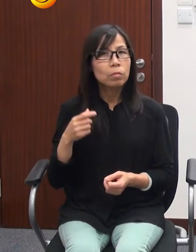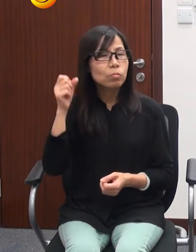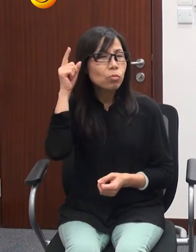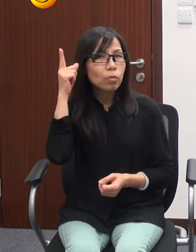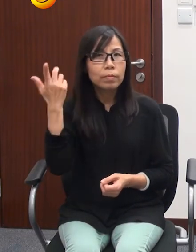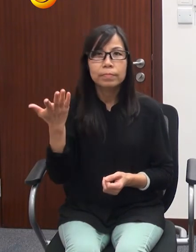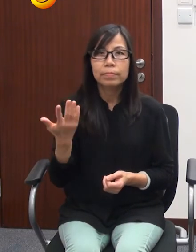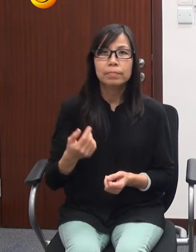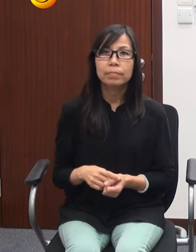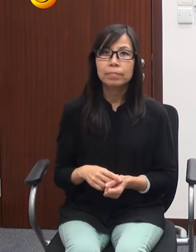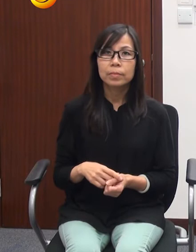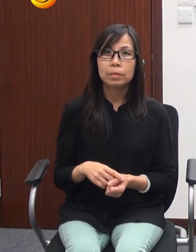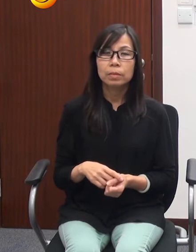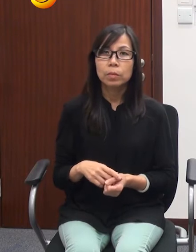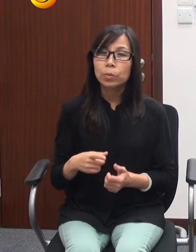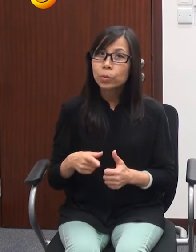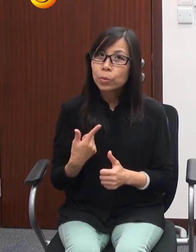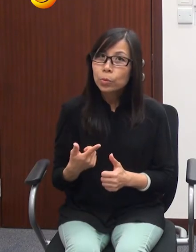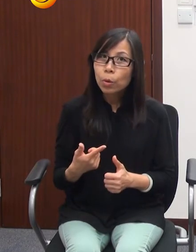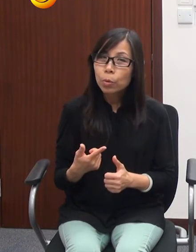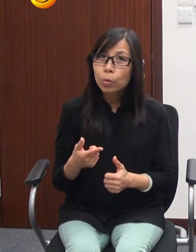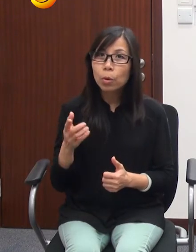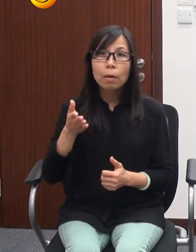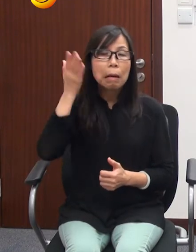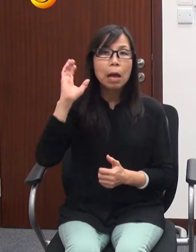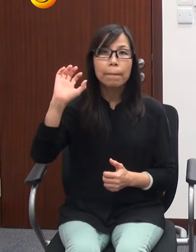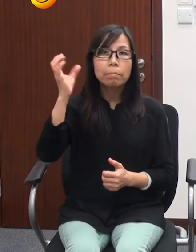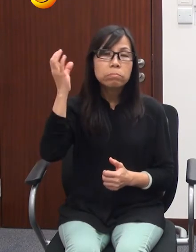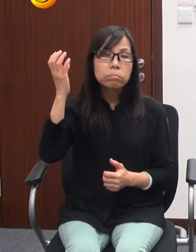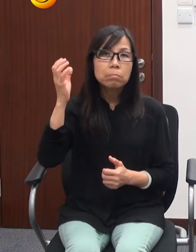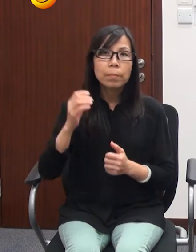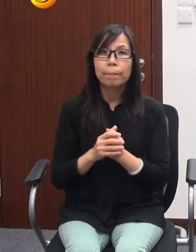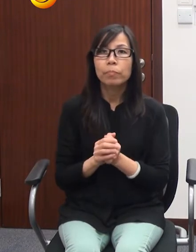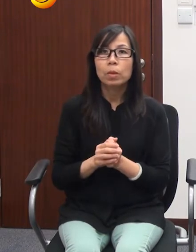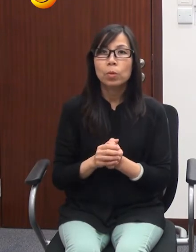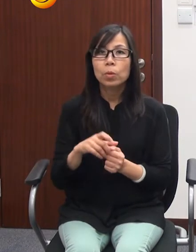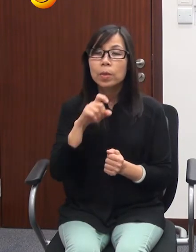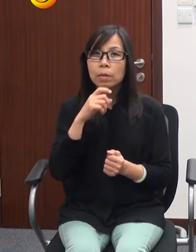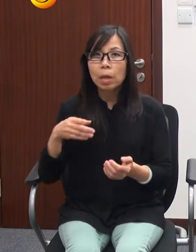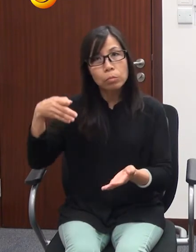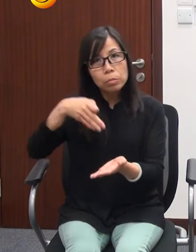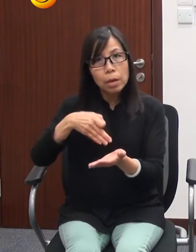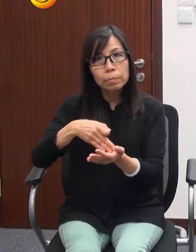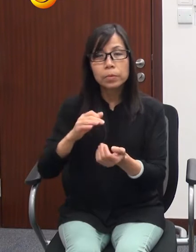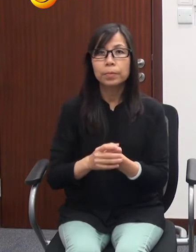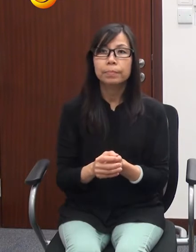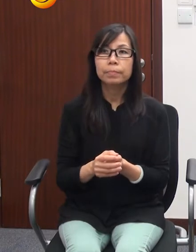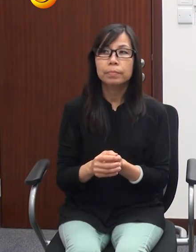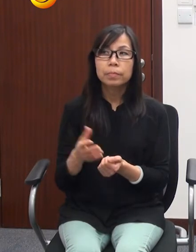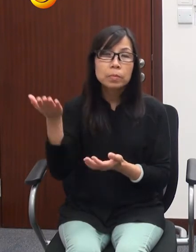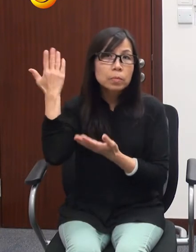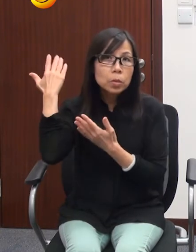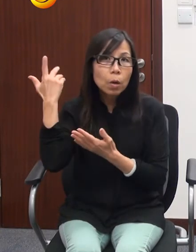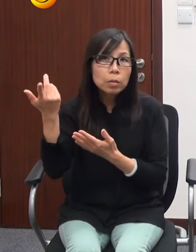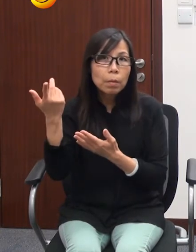異啊！咁就原來黃台陽都有份嘅，佢當時佢都係去攔嘅攔，因為當時其實點解話衝擊咧，就